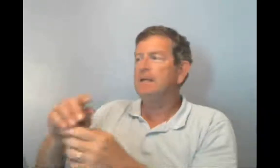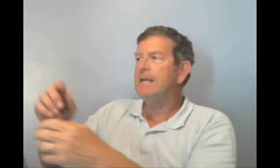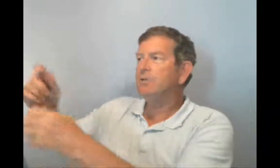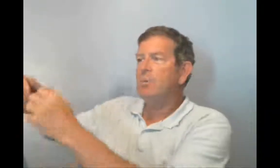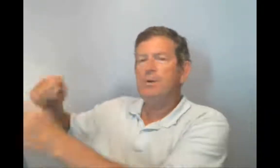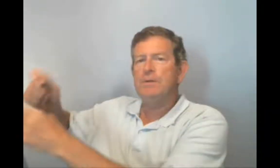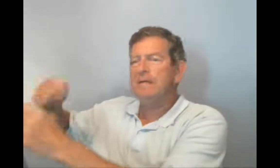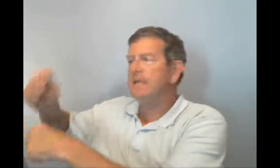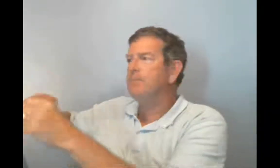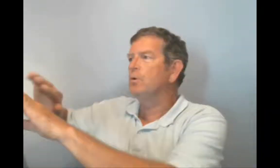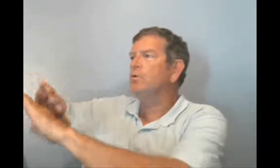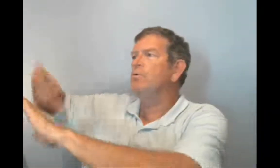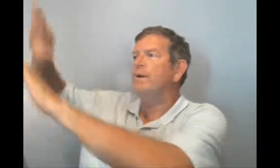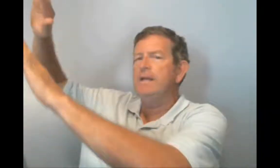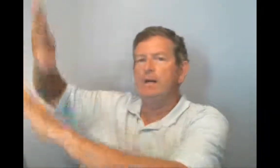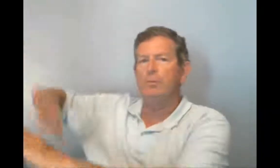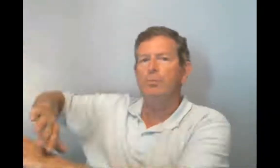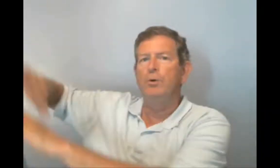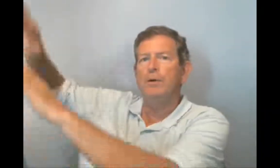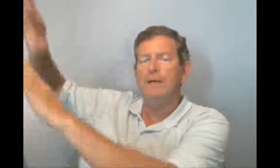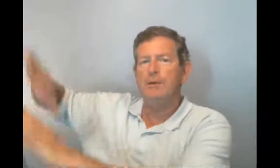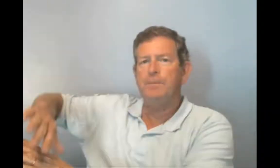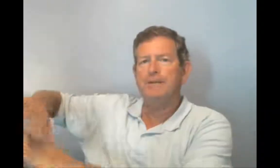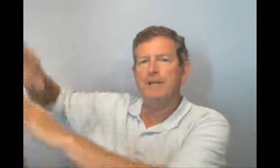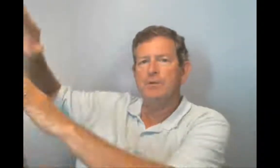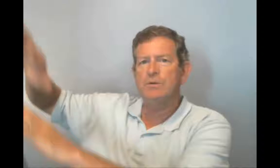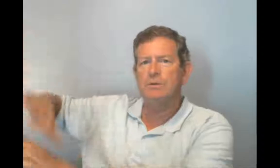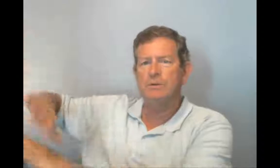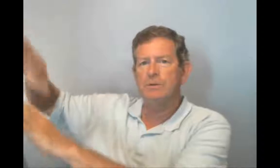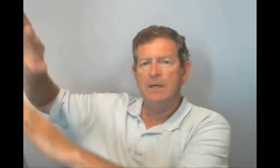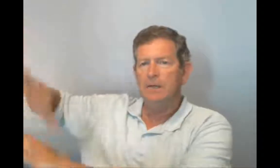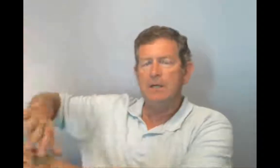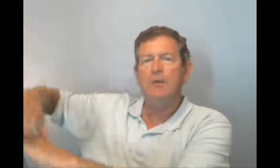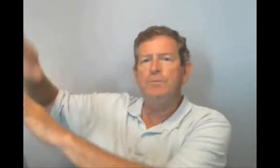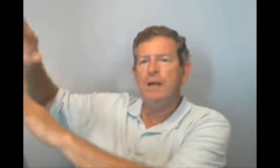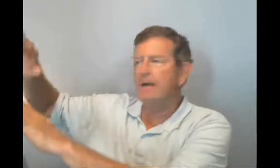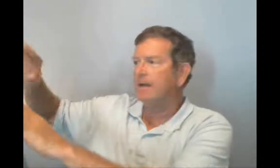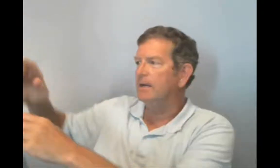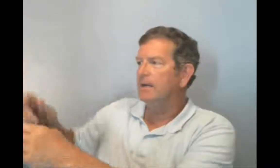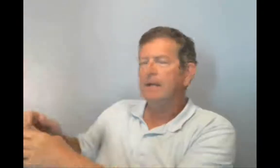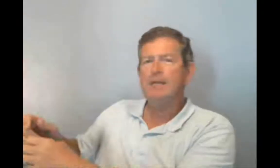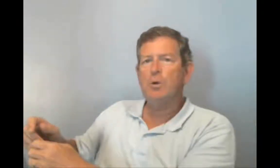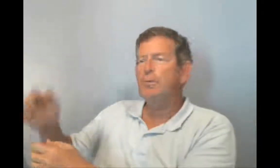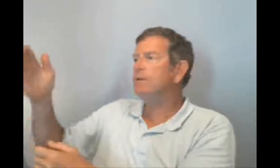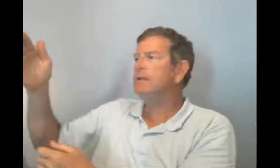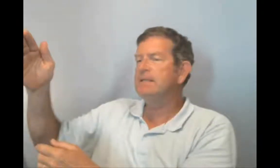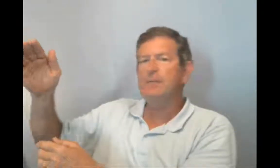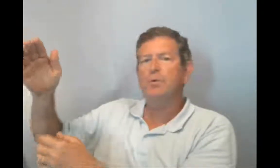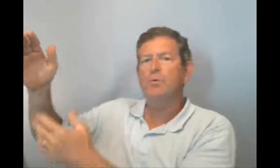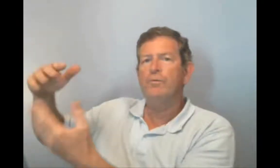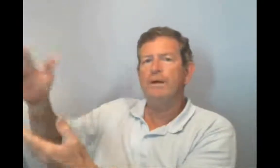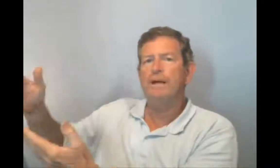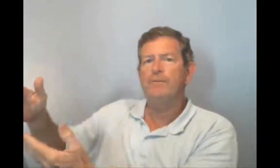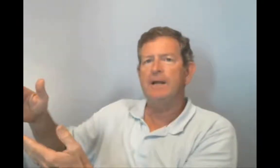qu'est-ce qu'on peut utiliser pour couvrir, pour bloquer le passage de la lumière? Qu'est-ce qu'on peut utiliser pour couvrir les fenêtres?